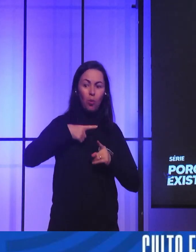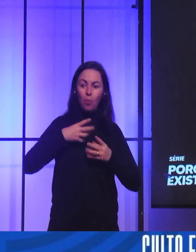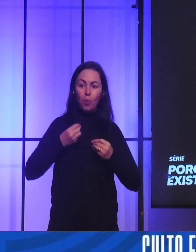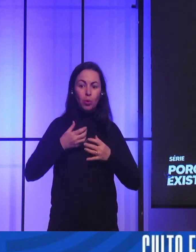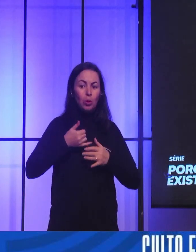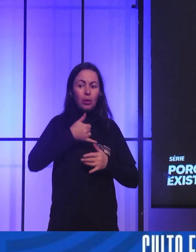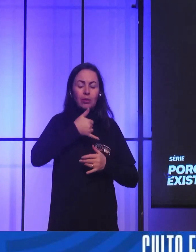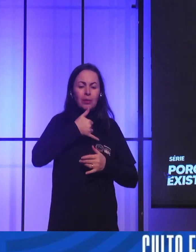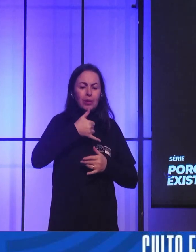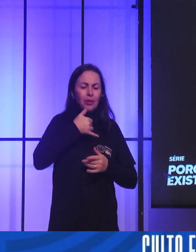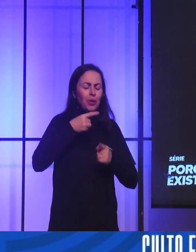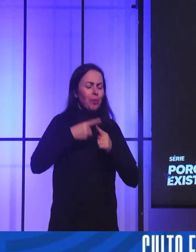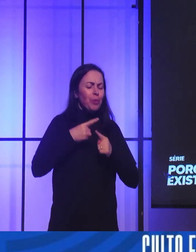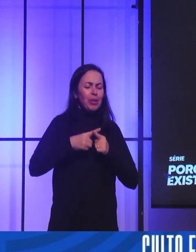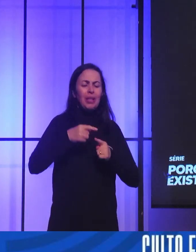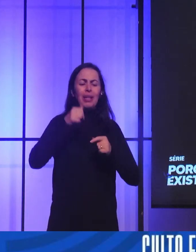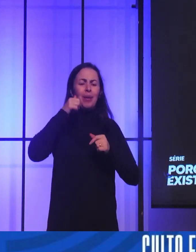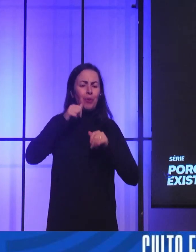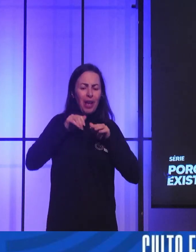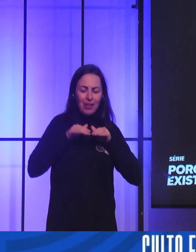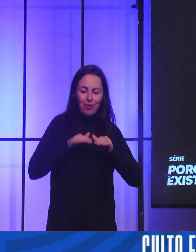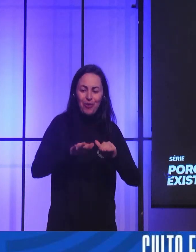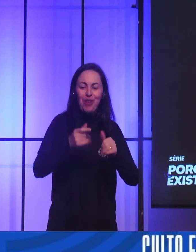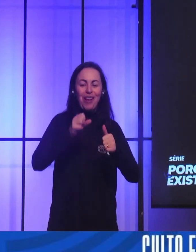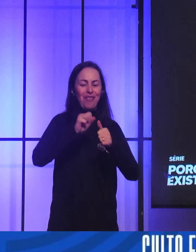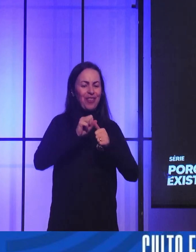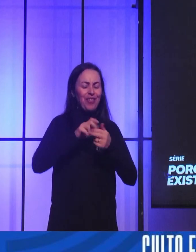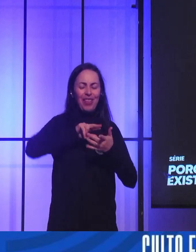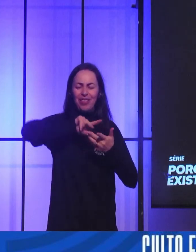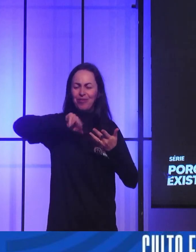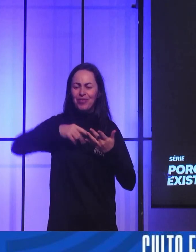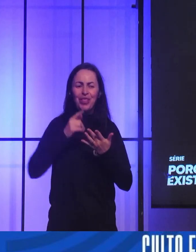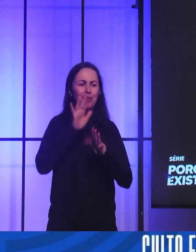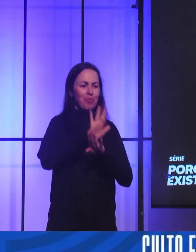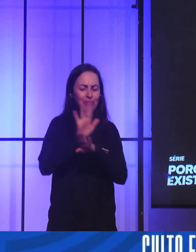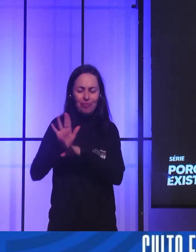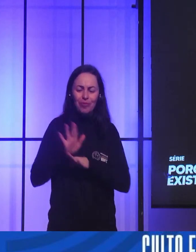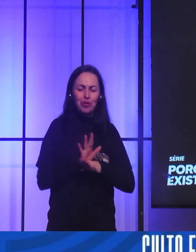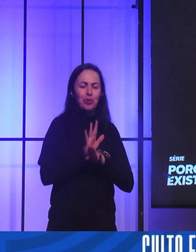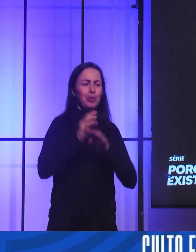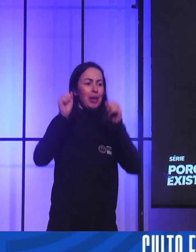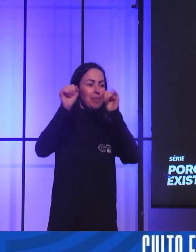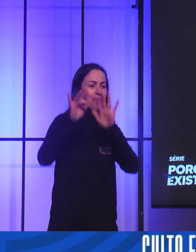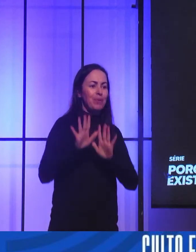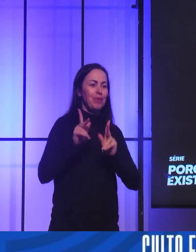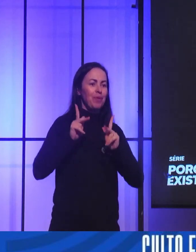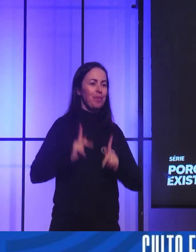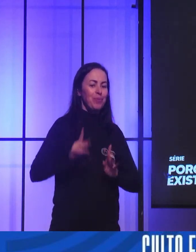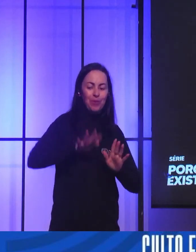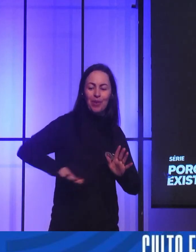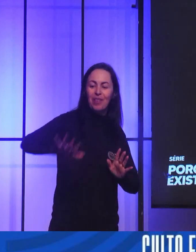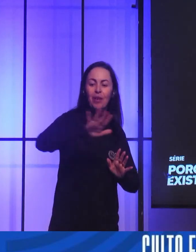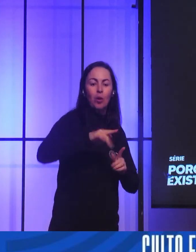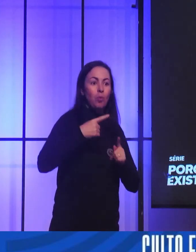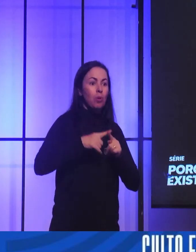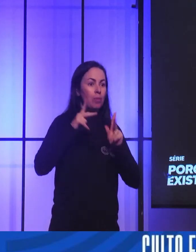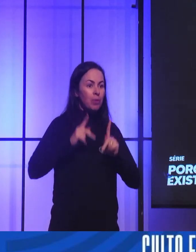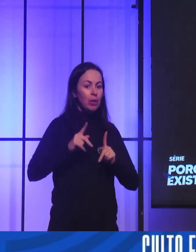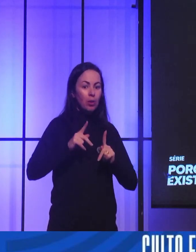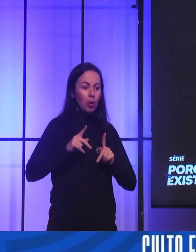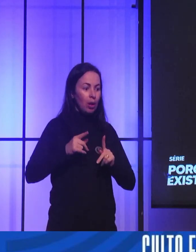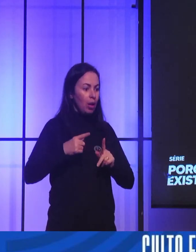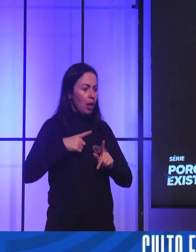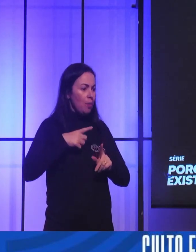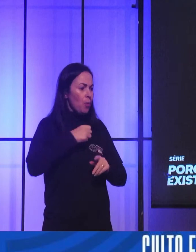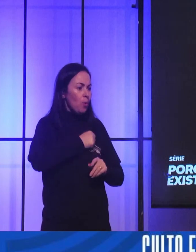ela costurava, ela fazia pequenas coisas com as suas mãos e abençoava as pessoas de modo geral. E quando ela morreu, as pessoas sentiram